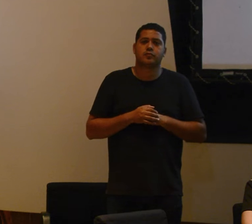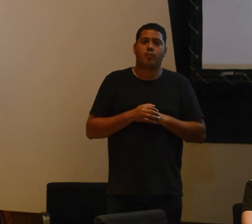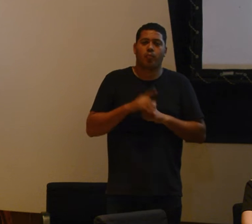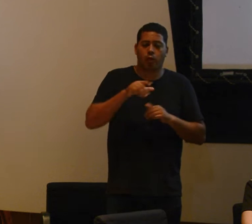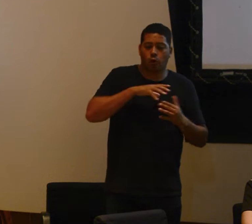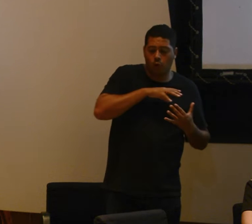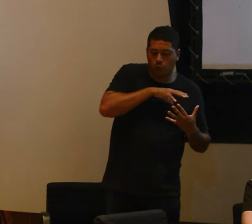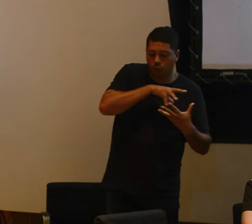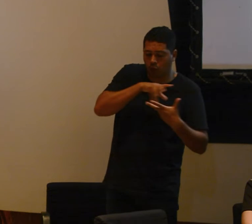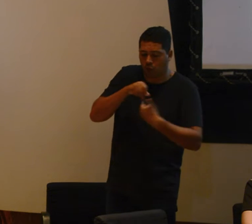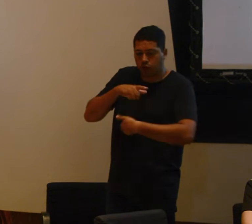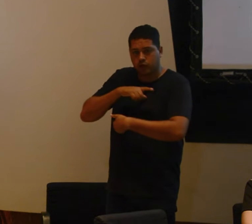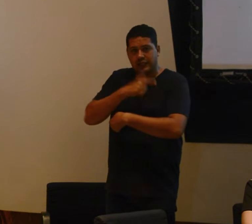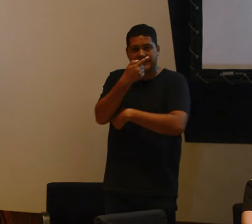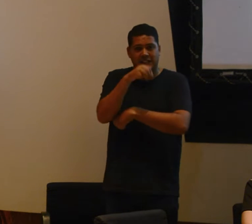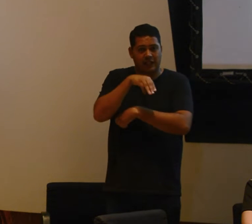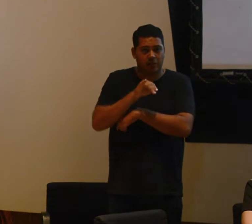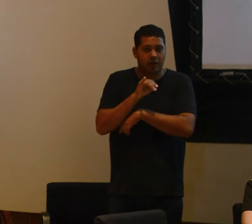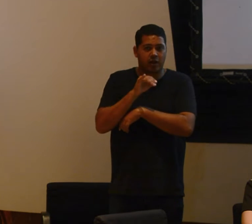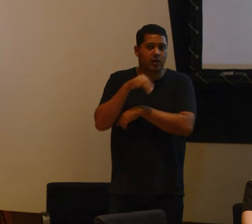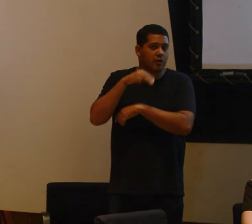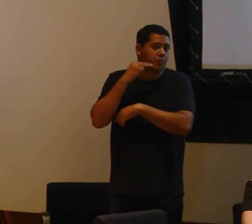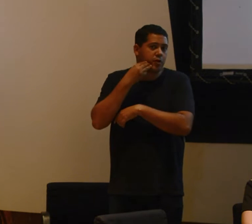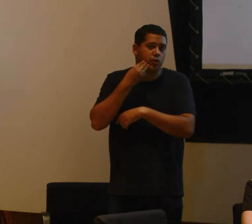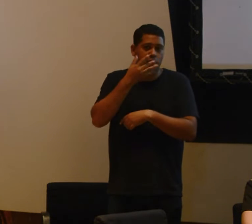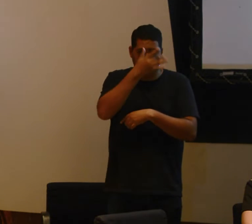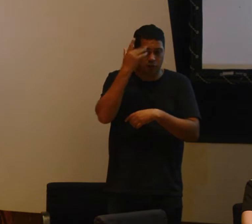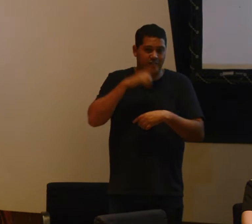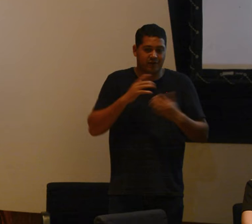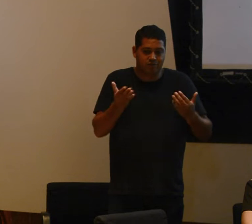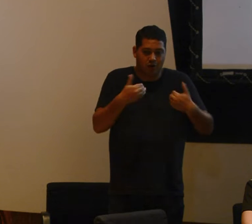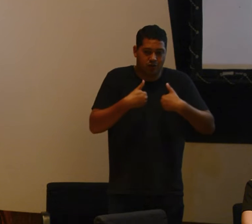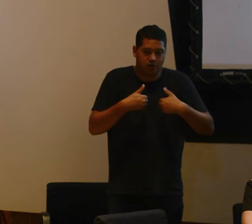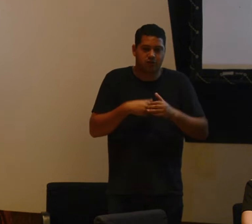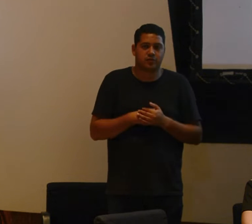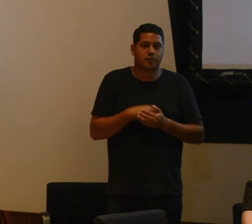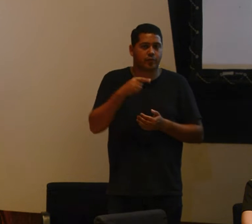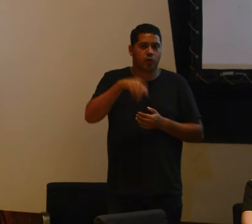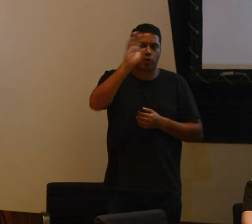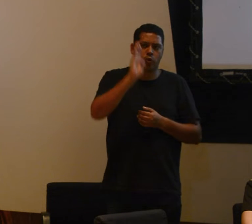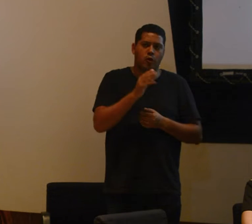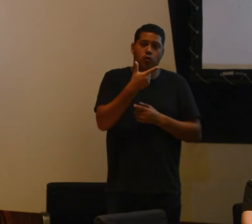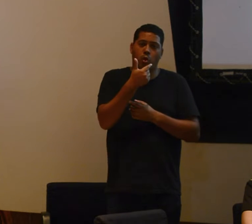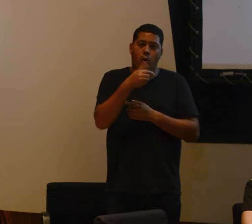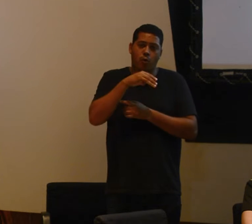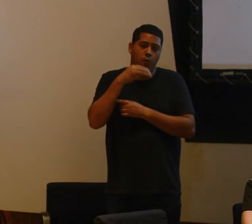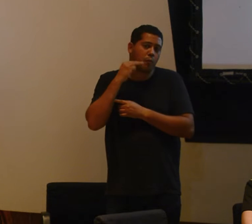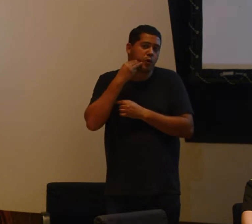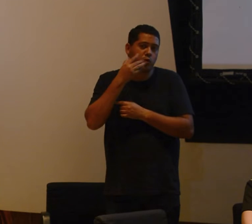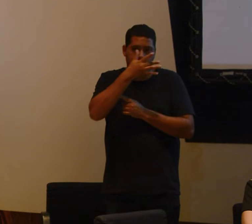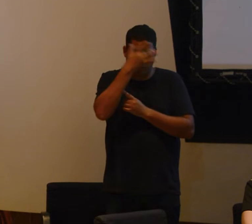no mundo tem 70 milhões de pessoas com o diagnóstico do transtorno do espectro autista, sendo no Brasil 2 milhões de